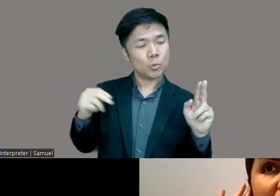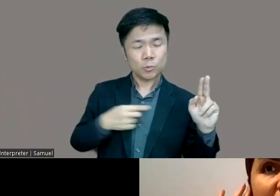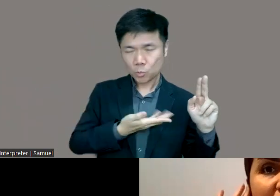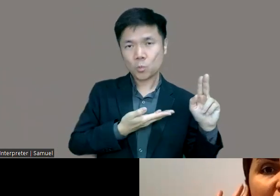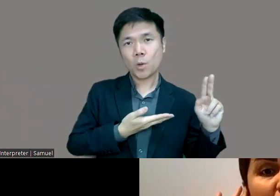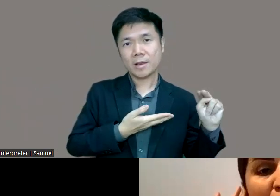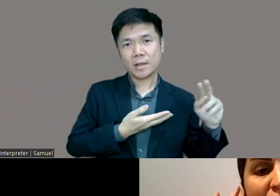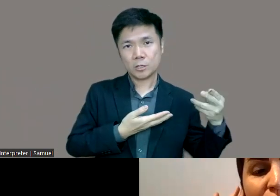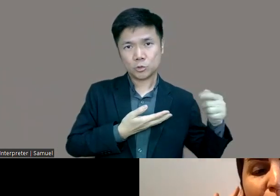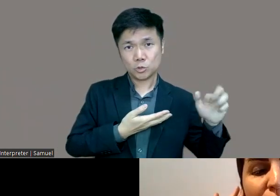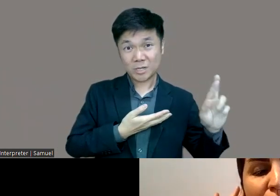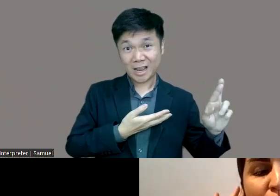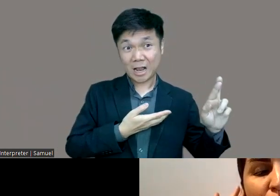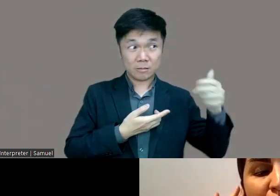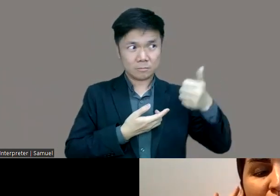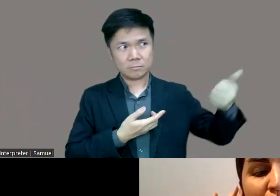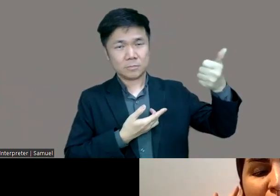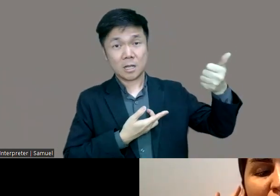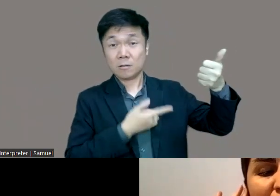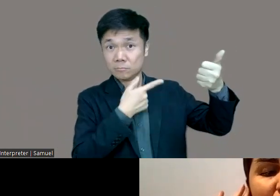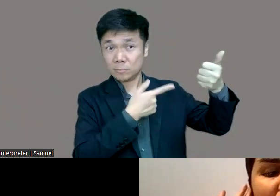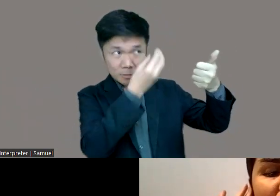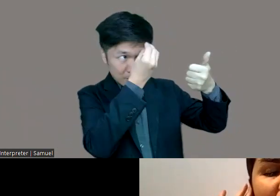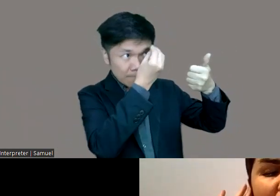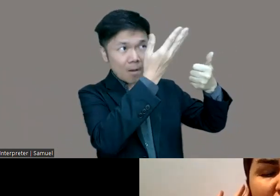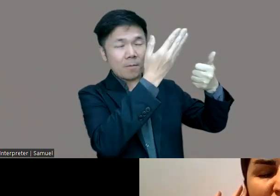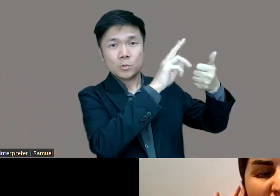les exprimez ici,